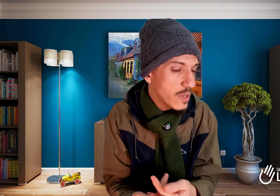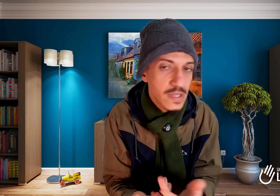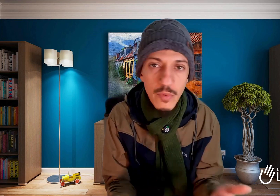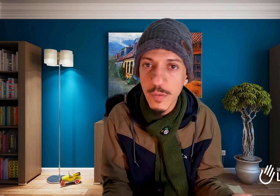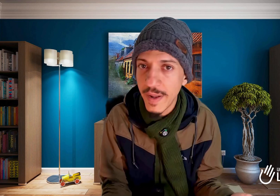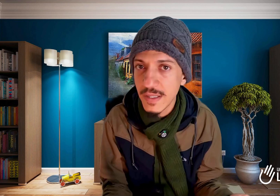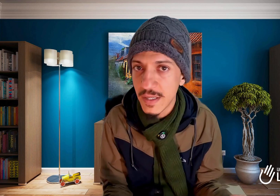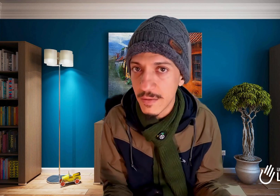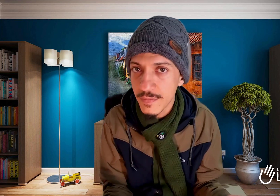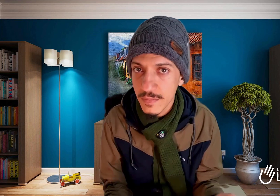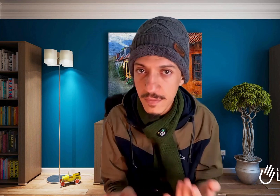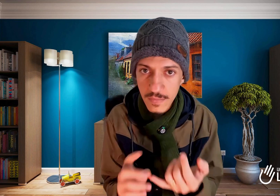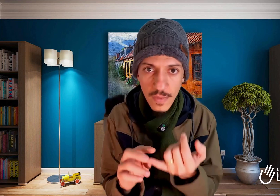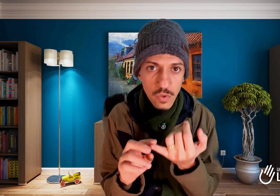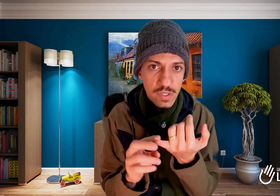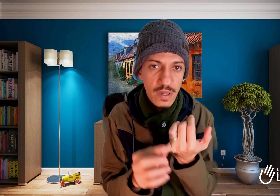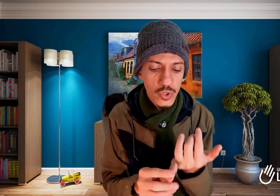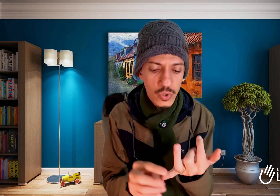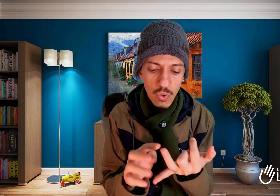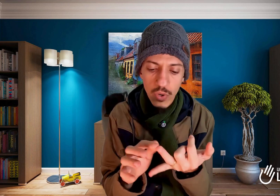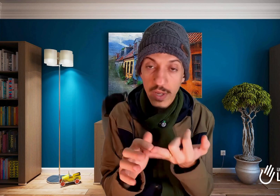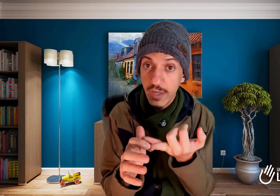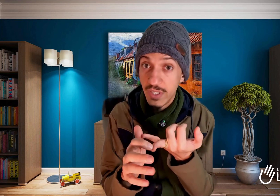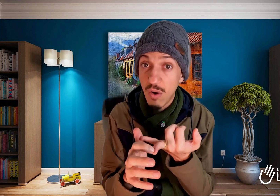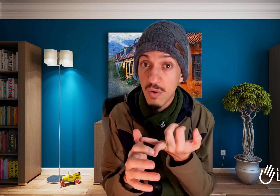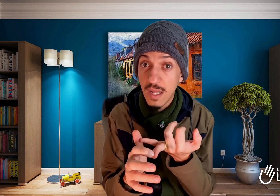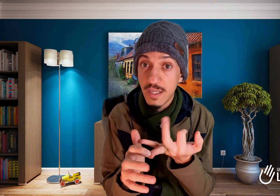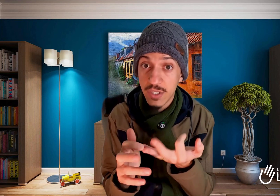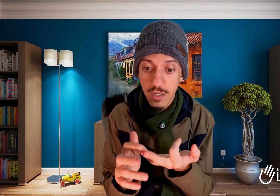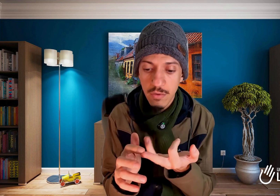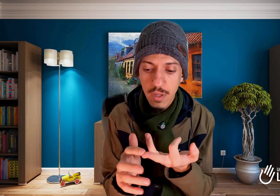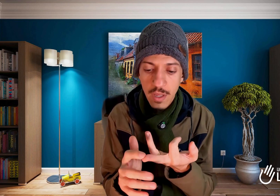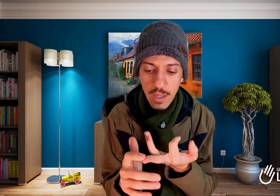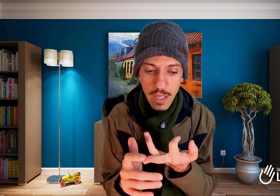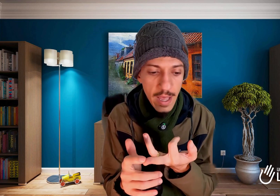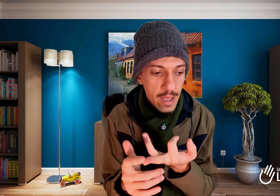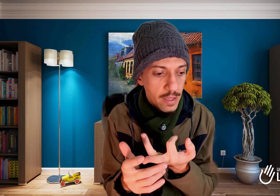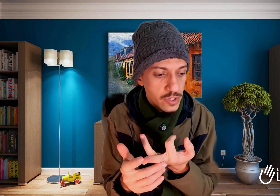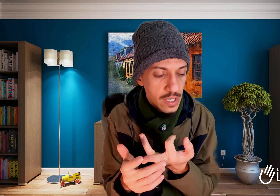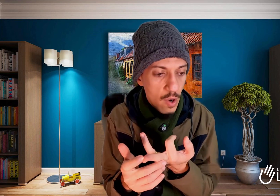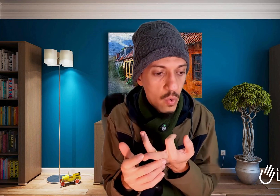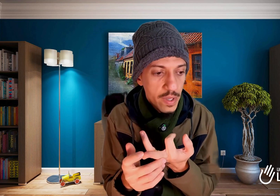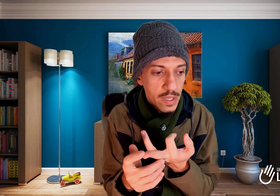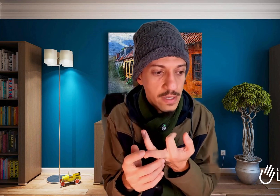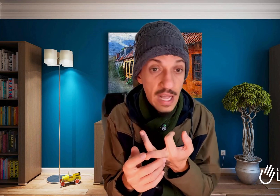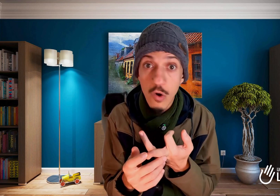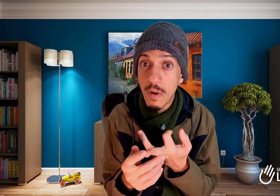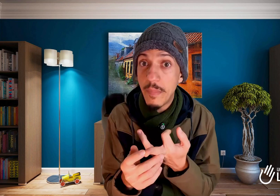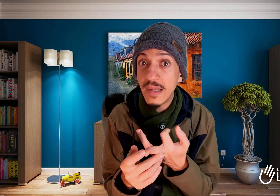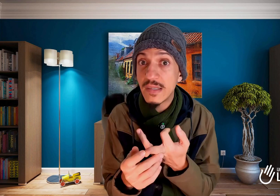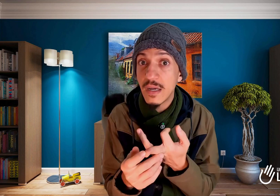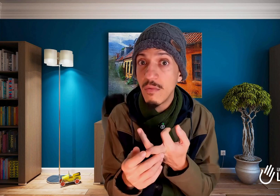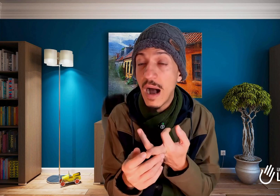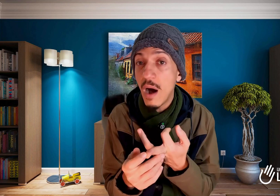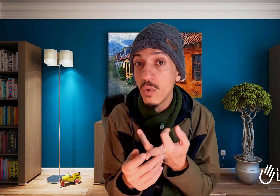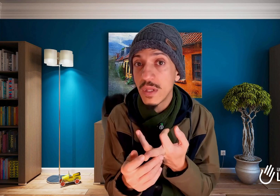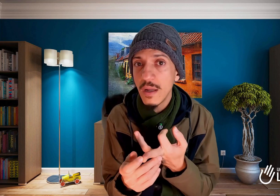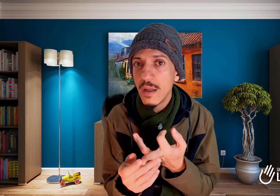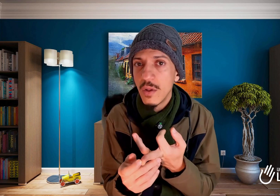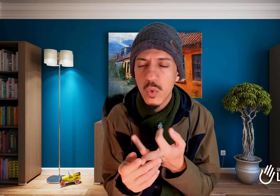muito parecido. O sinal de dor, de algo latejando, de algo que está com uma pressão alta, tudo pode